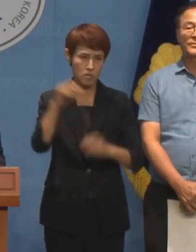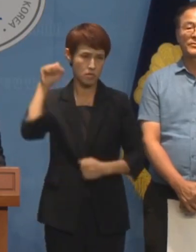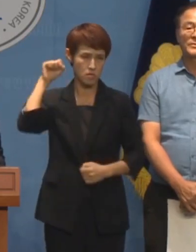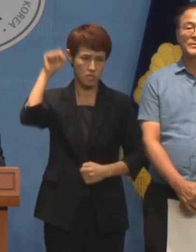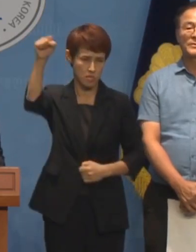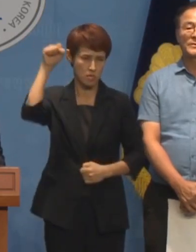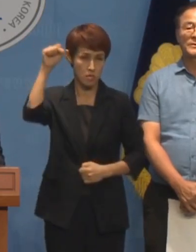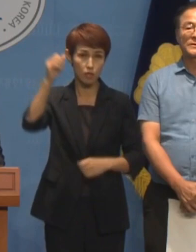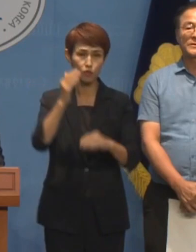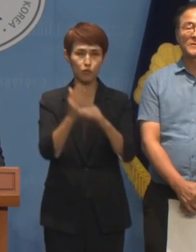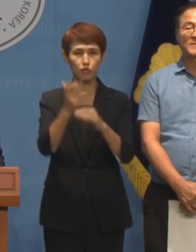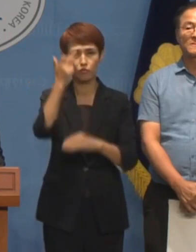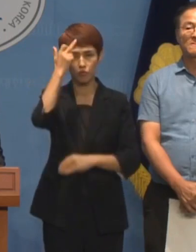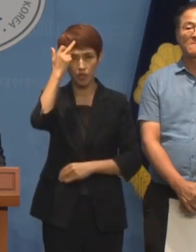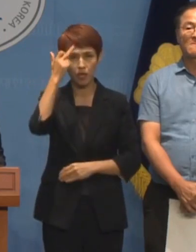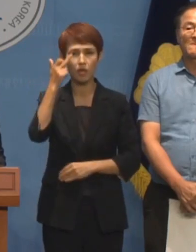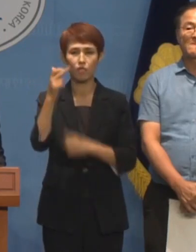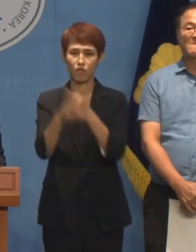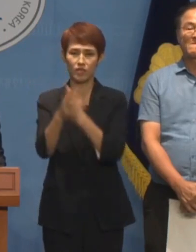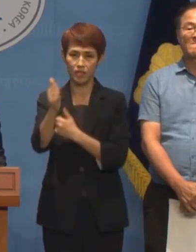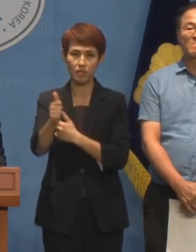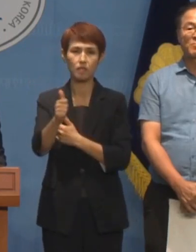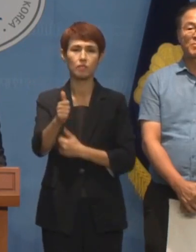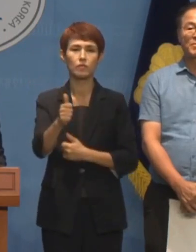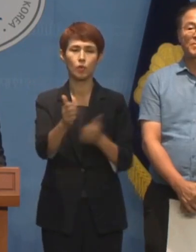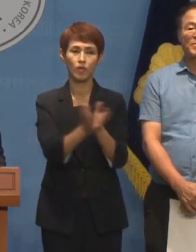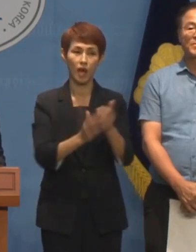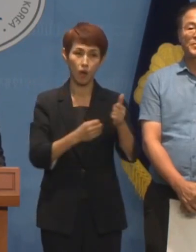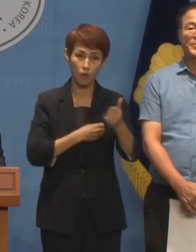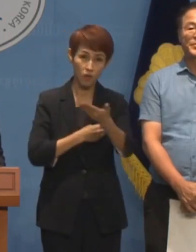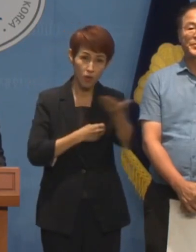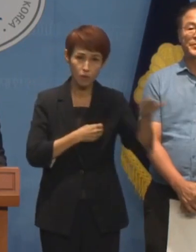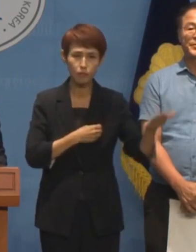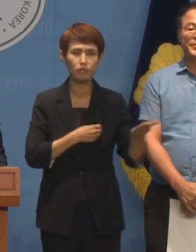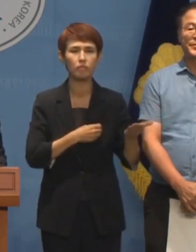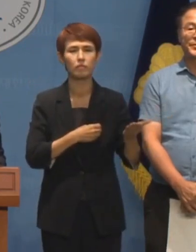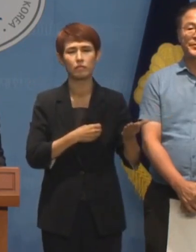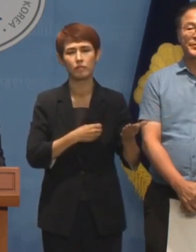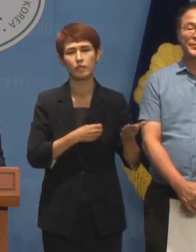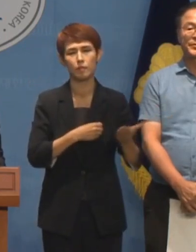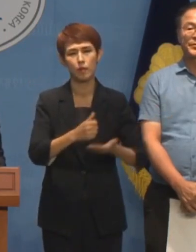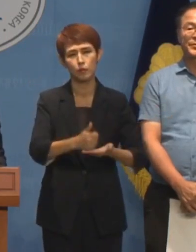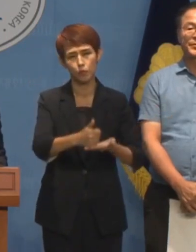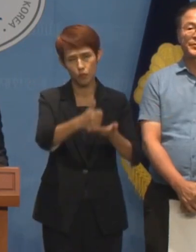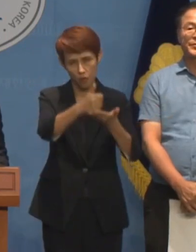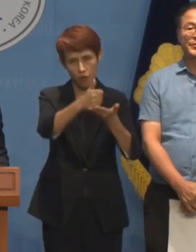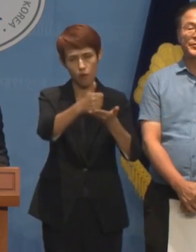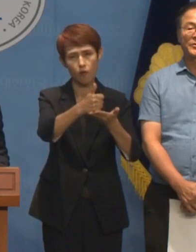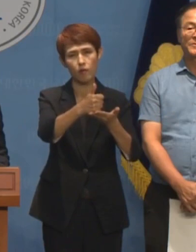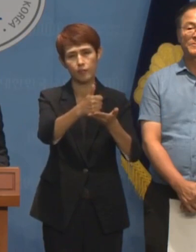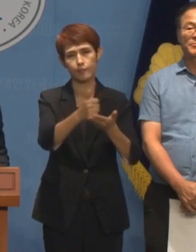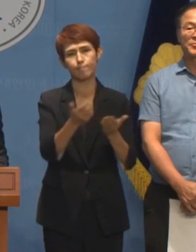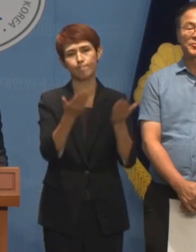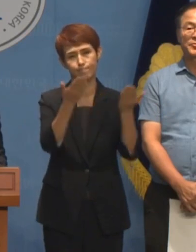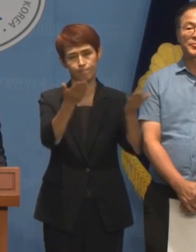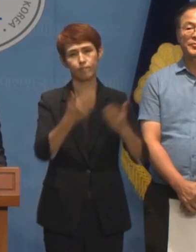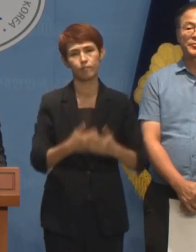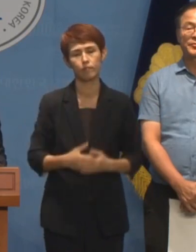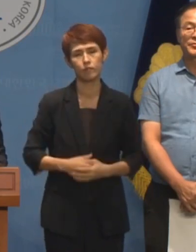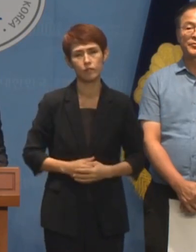최재관 위원장님과 여주 양평 당원들과 시민사회 여러분들께 존경과 연대의 말씀을